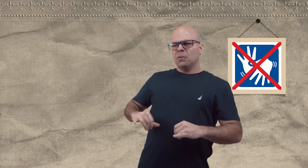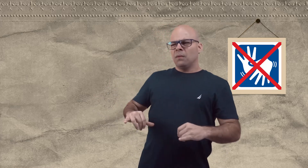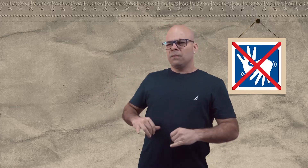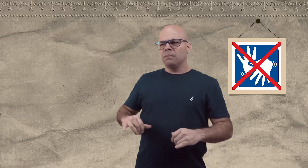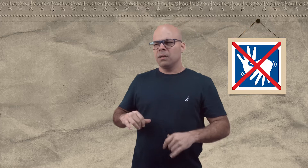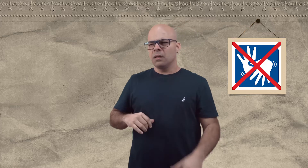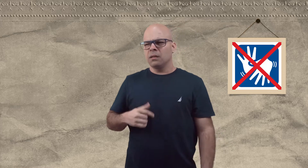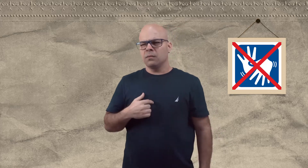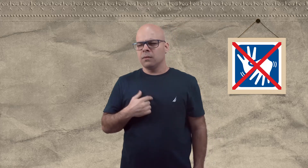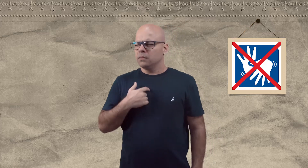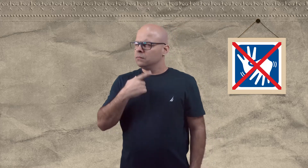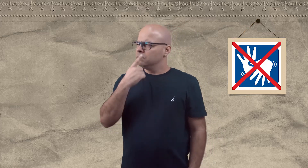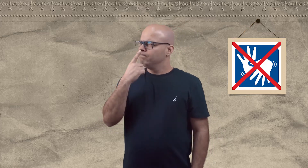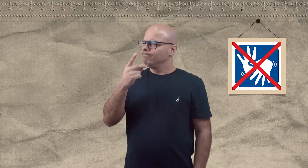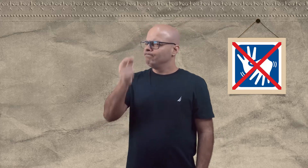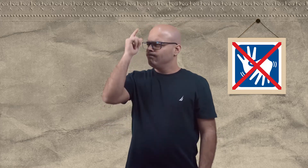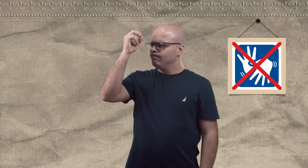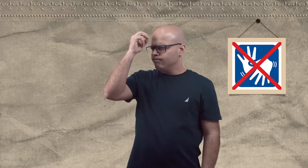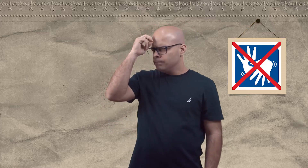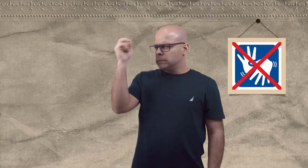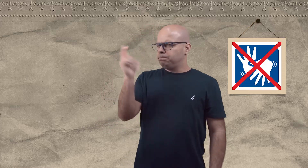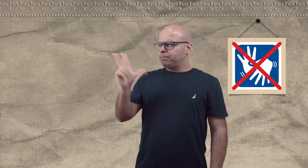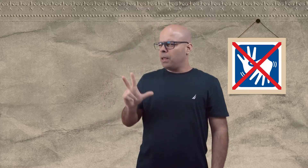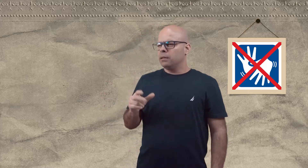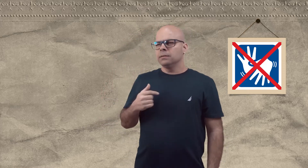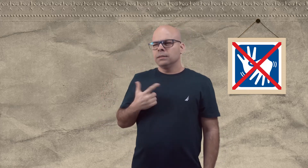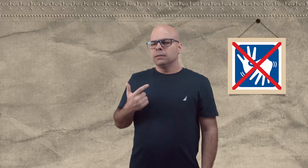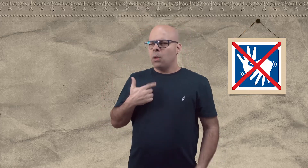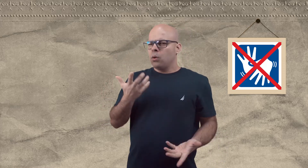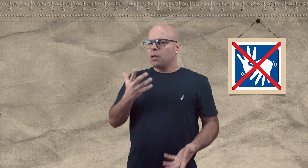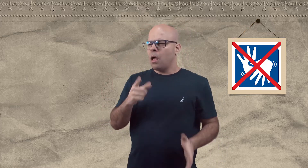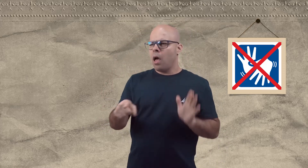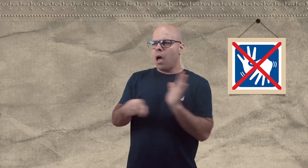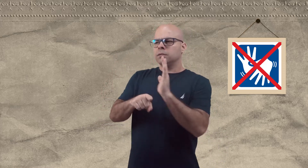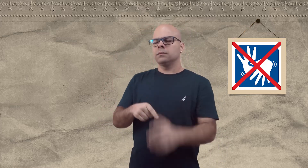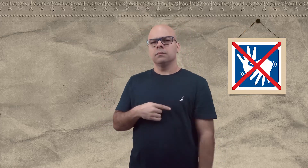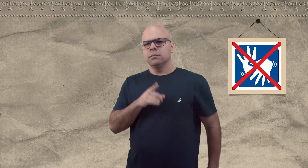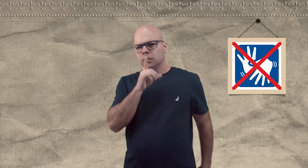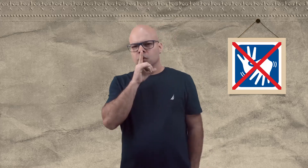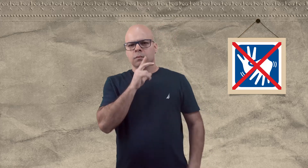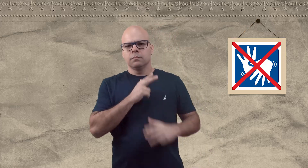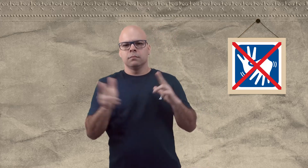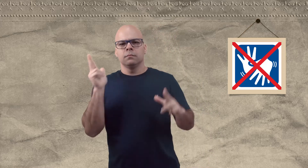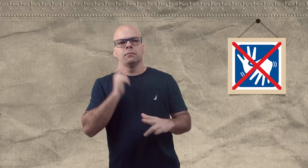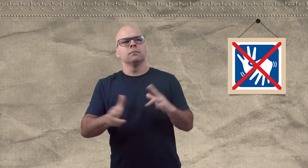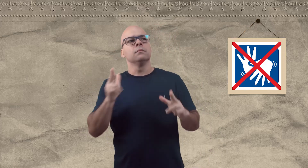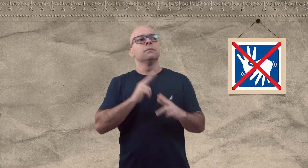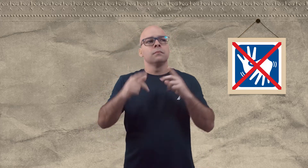que sofrimento! Mas Louise era tão esperta. Ela queria ajudar essas meninas,